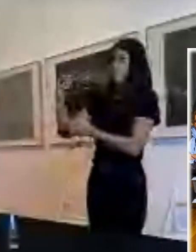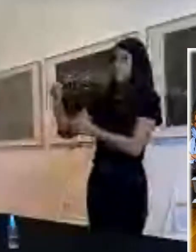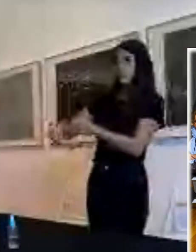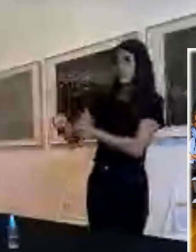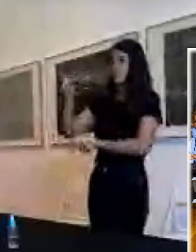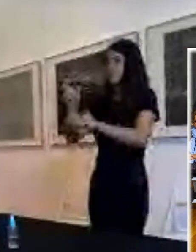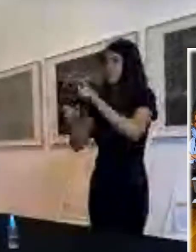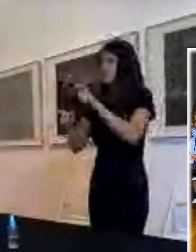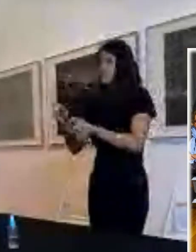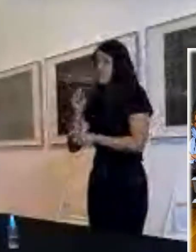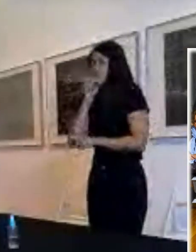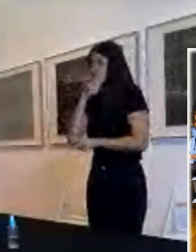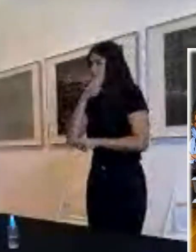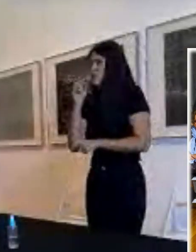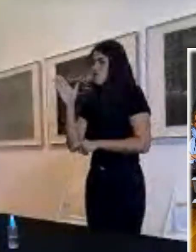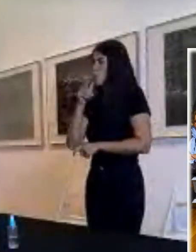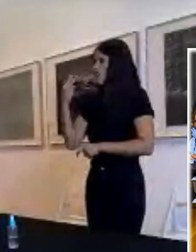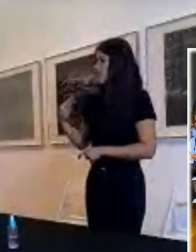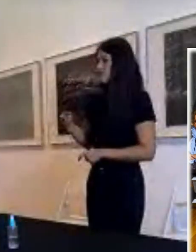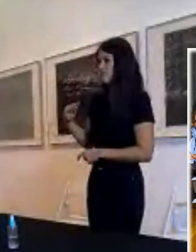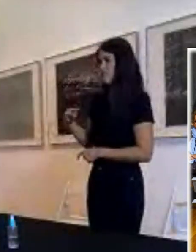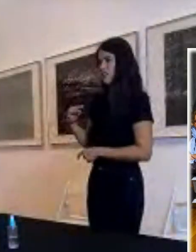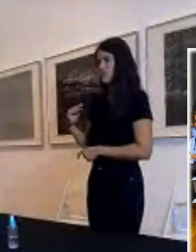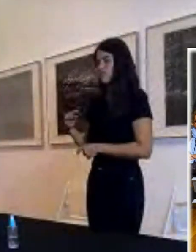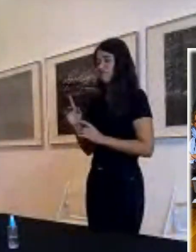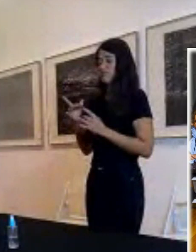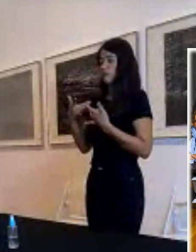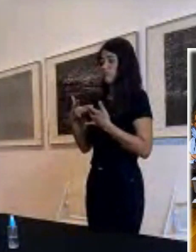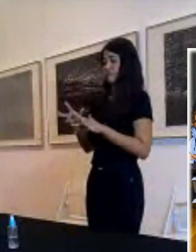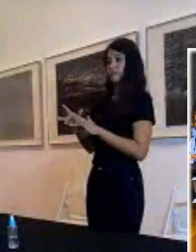adultos mayores, donde no se valoran. Y bueno,